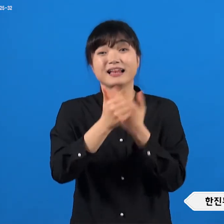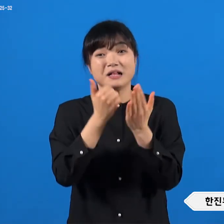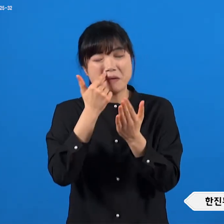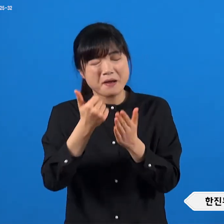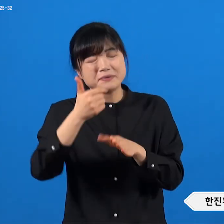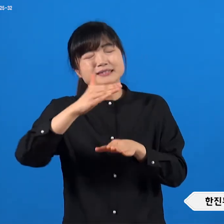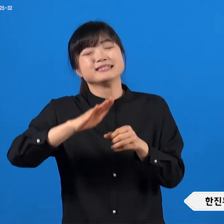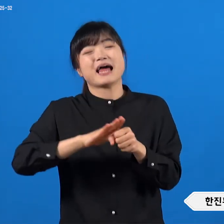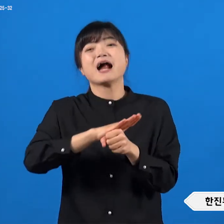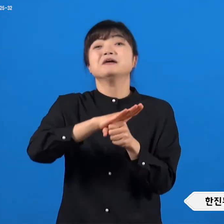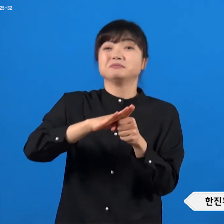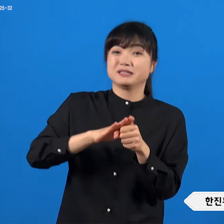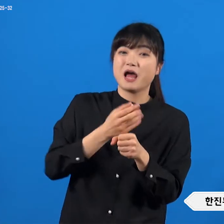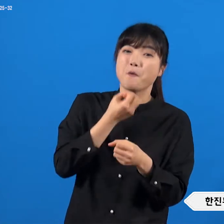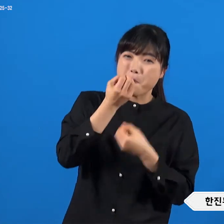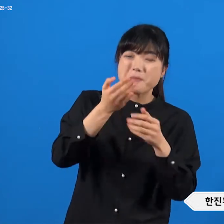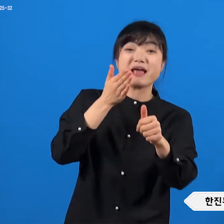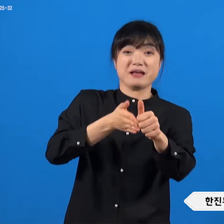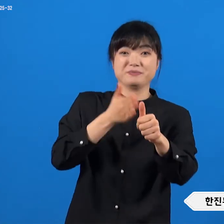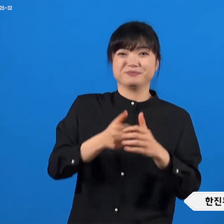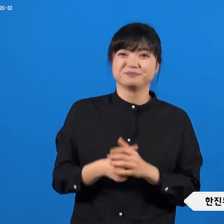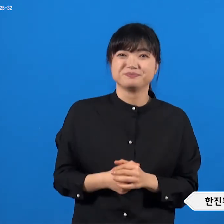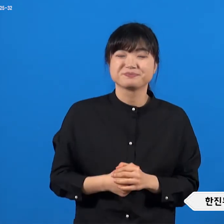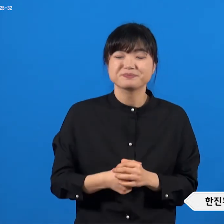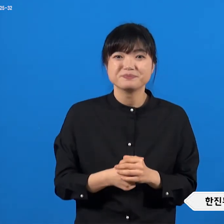그 고백을 하십시오.